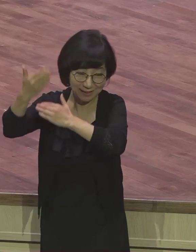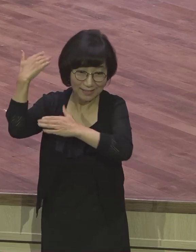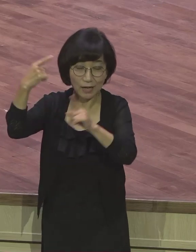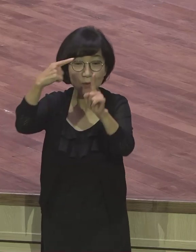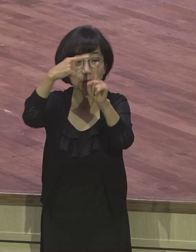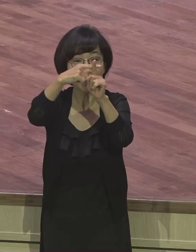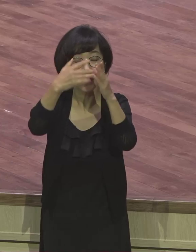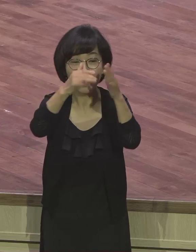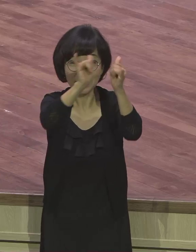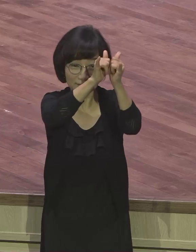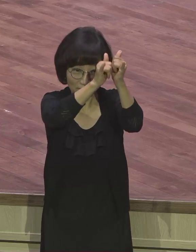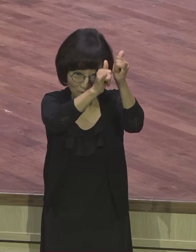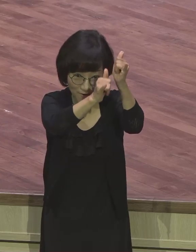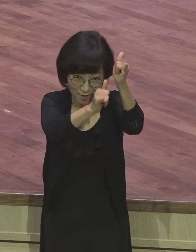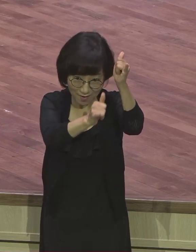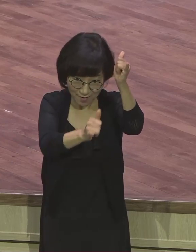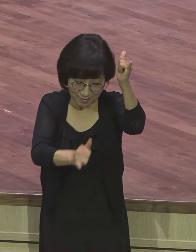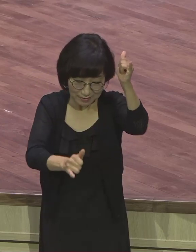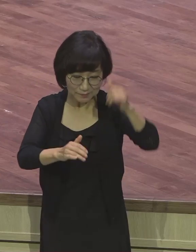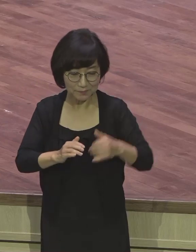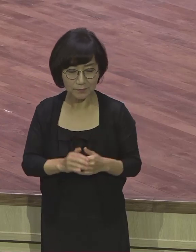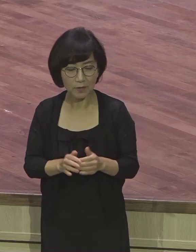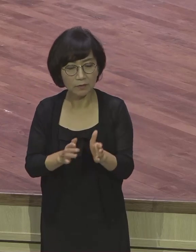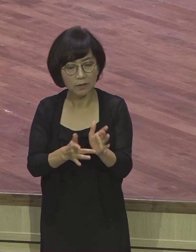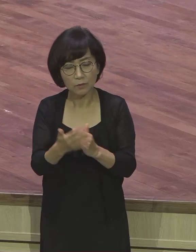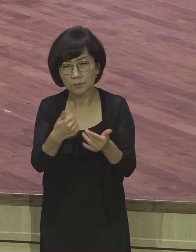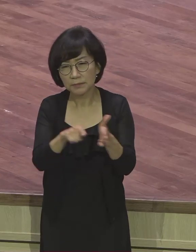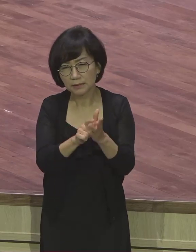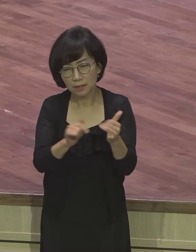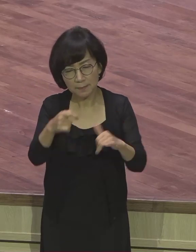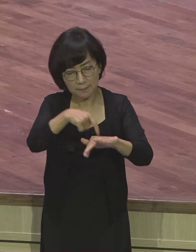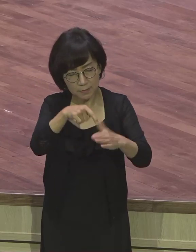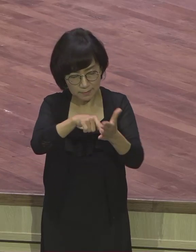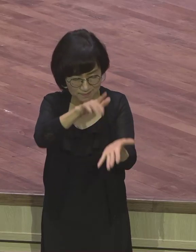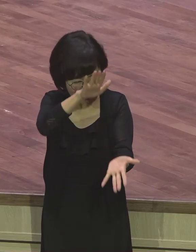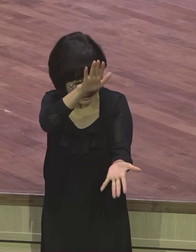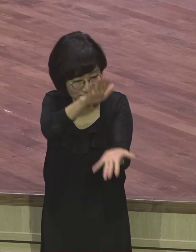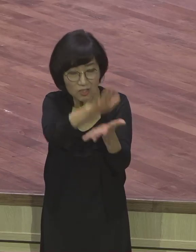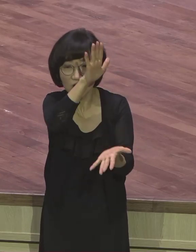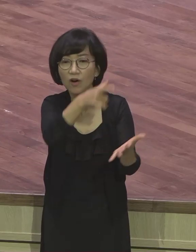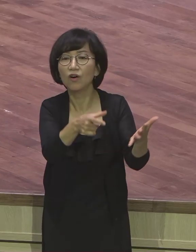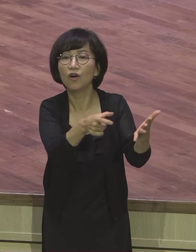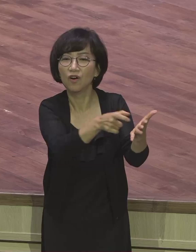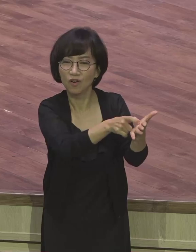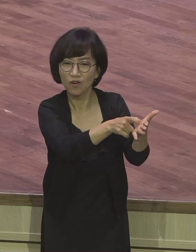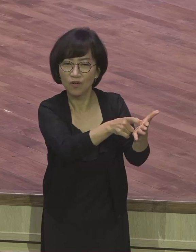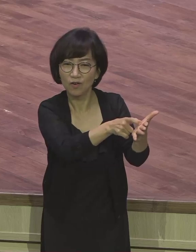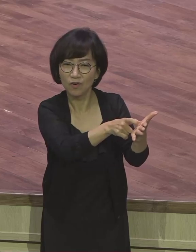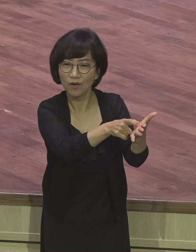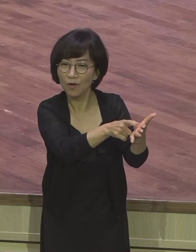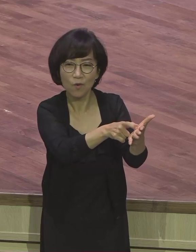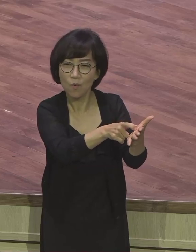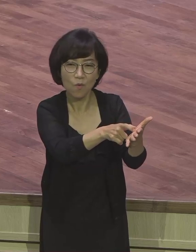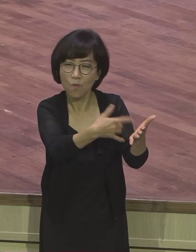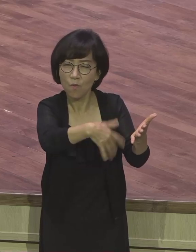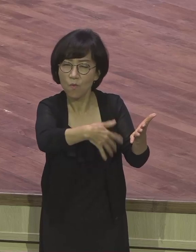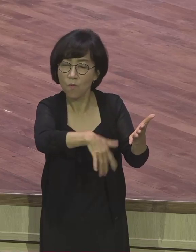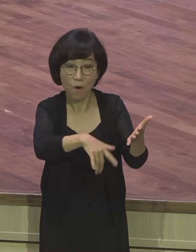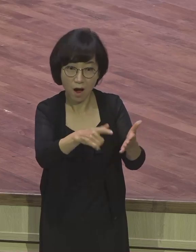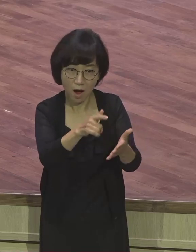보면요, 예수 믿는 사람들이 얼마나 열정을 가지고 있었는지를 알 수 있어요. 뭐 대단한